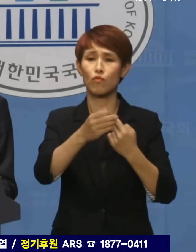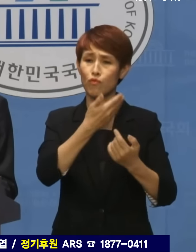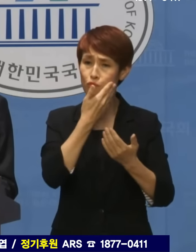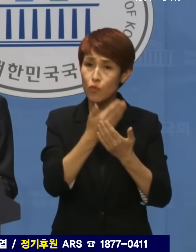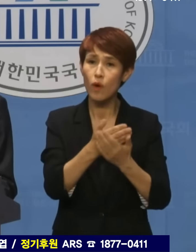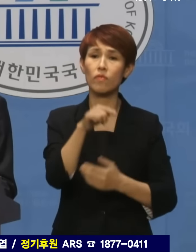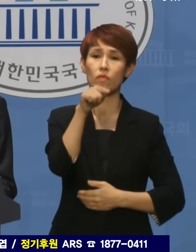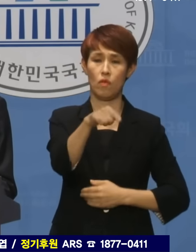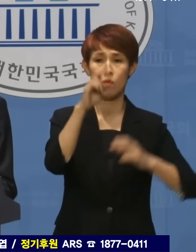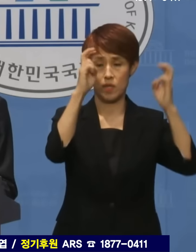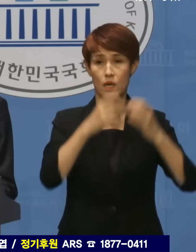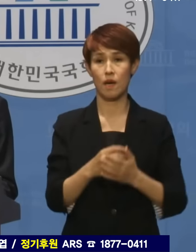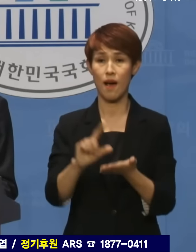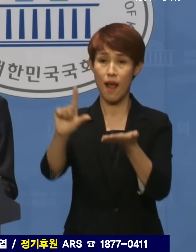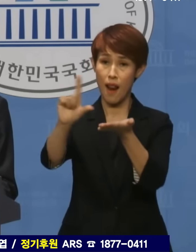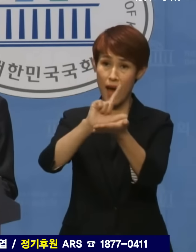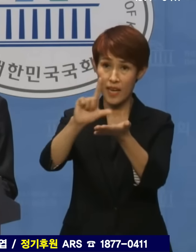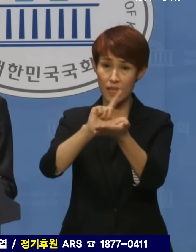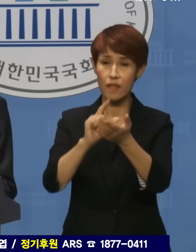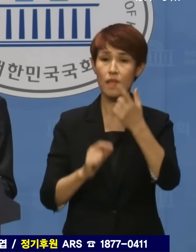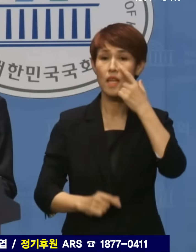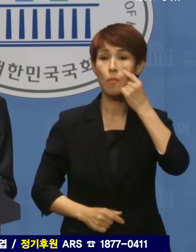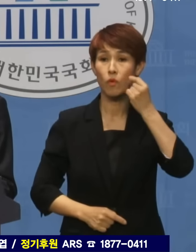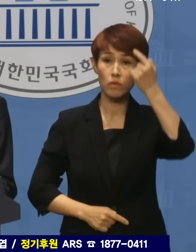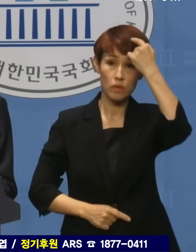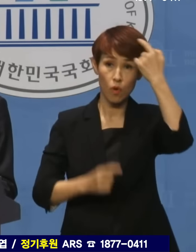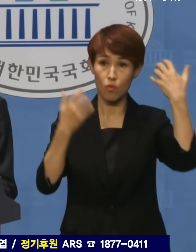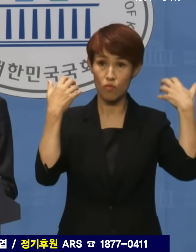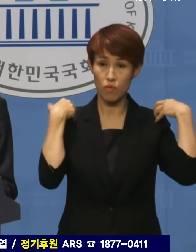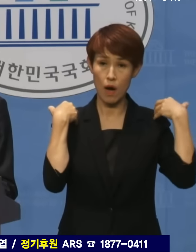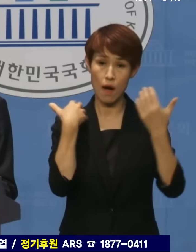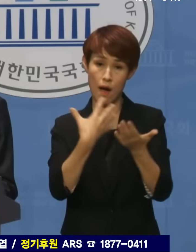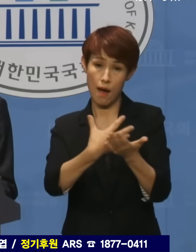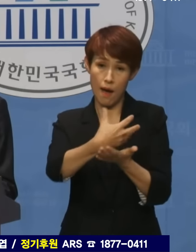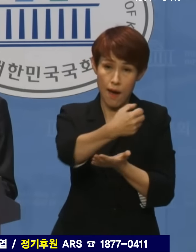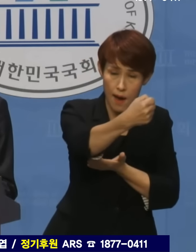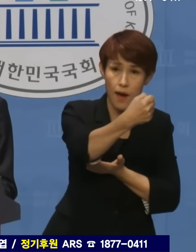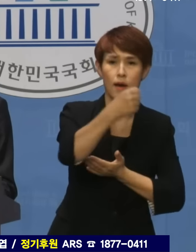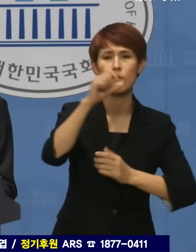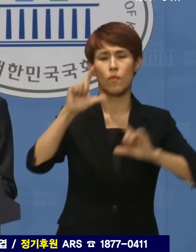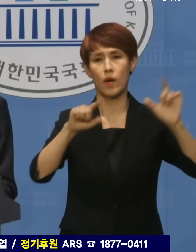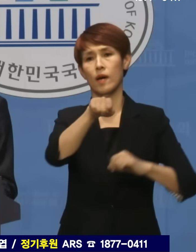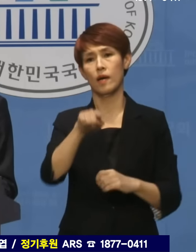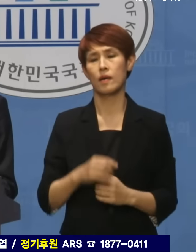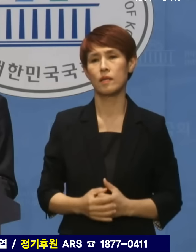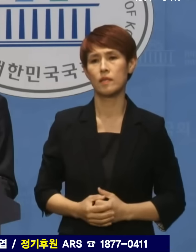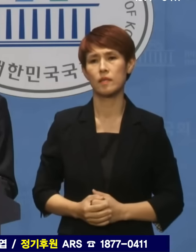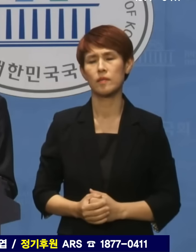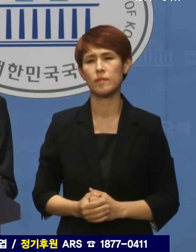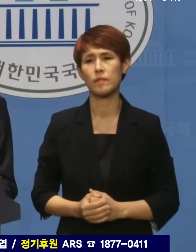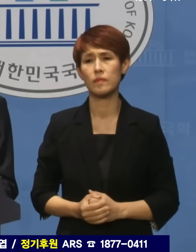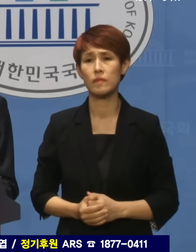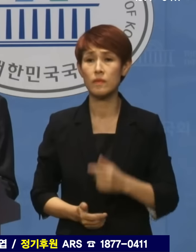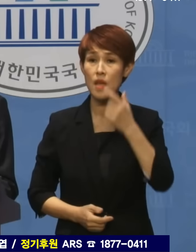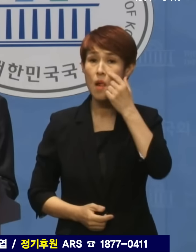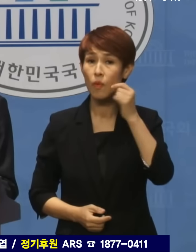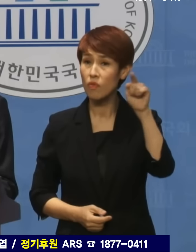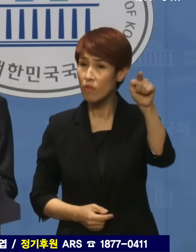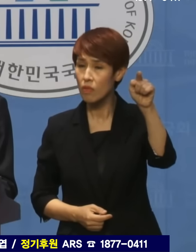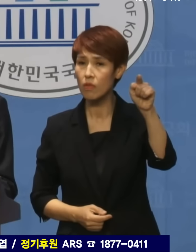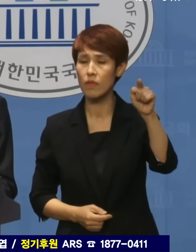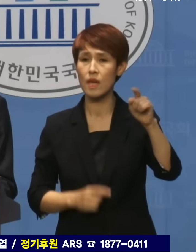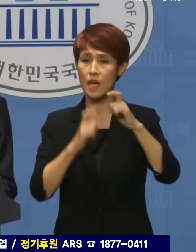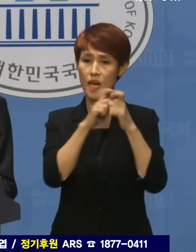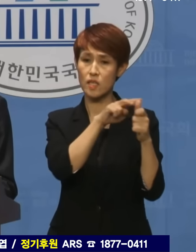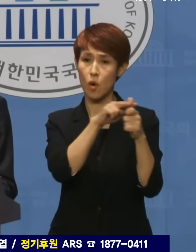성과입니다 그런 라인을 일본 정부가 집어삼키려 하고 있습니다 일본정부는